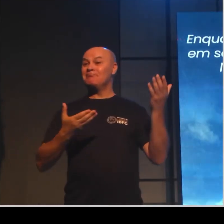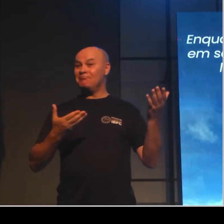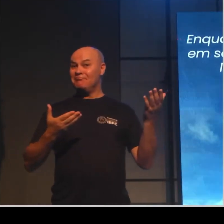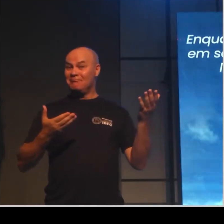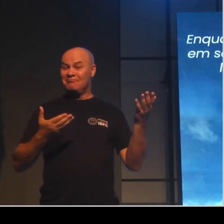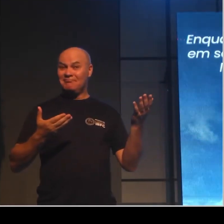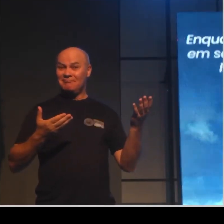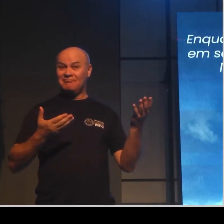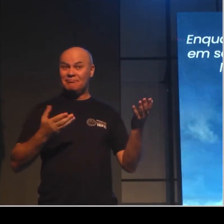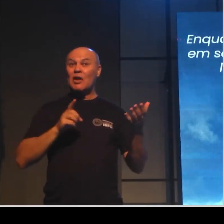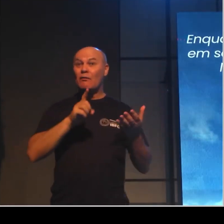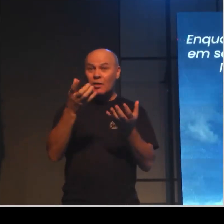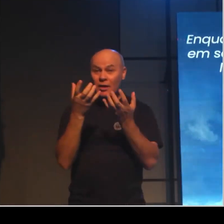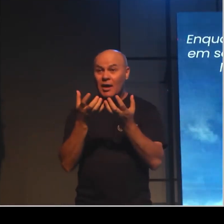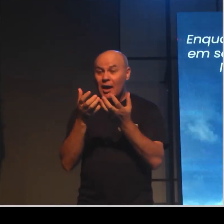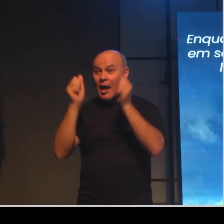José.